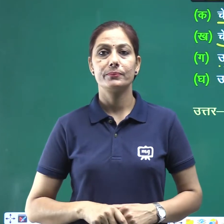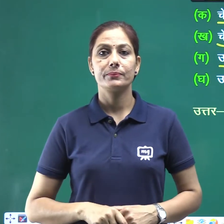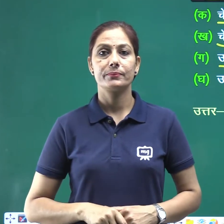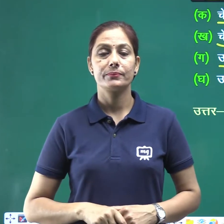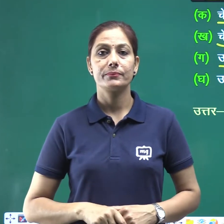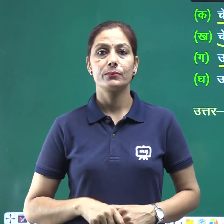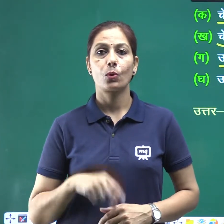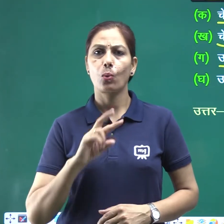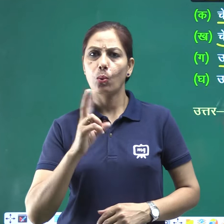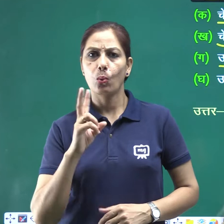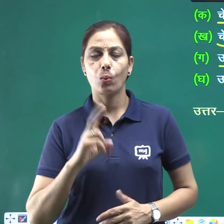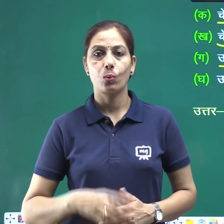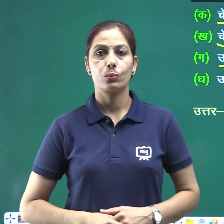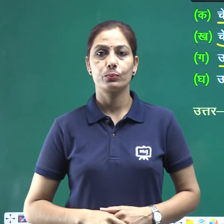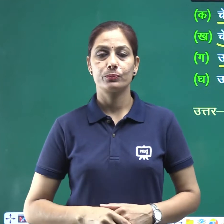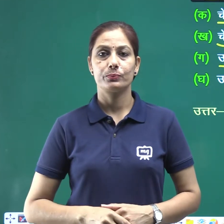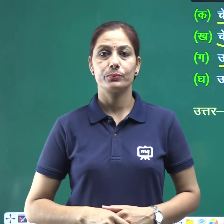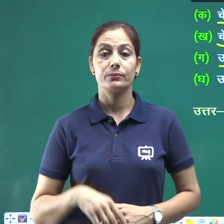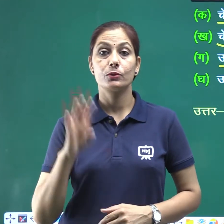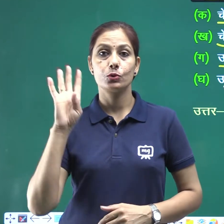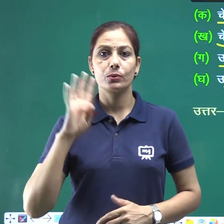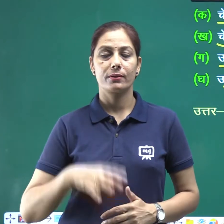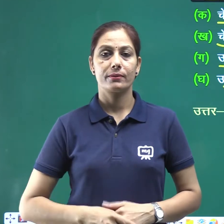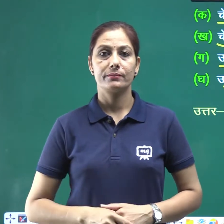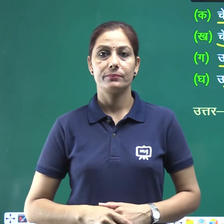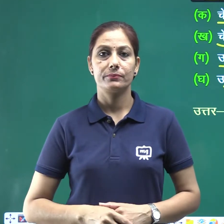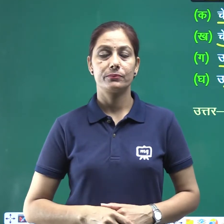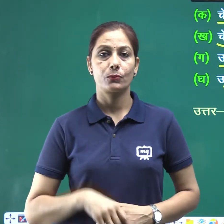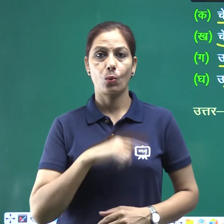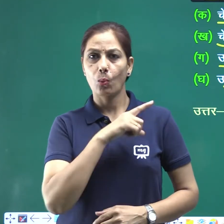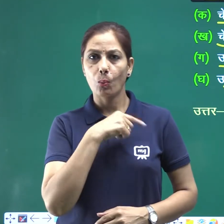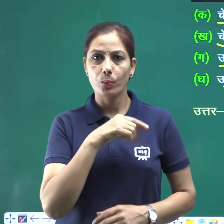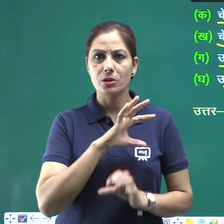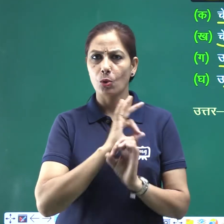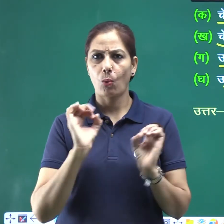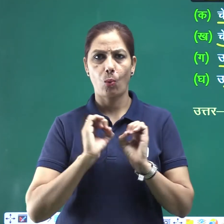तीसरा उपर्युक्त दोनों, चौथा उपर्युक्त में से कोई नहीं।